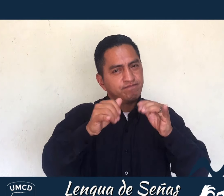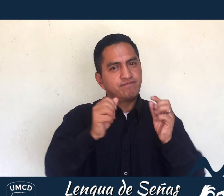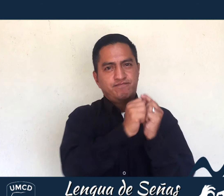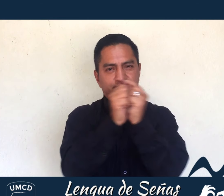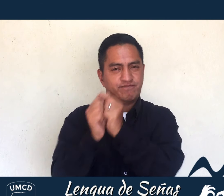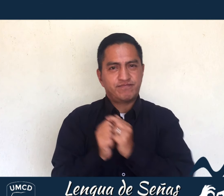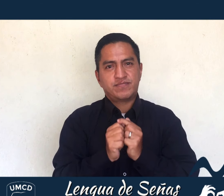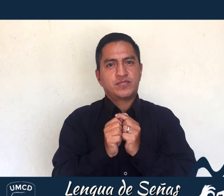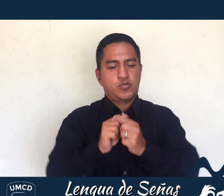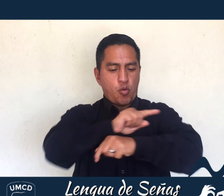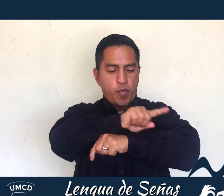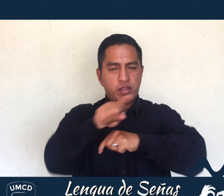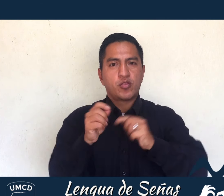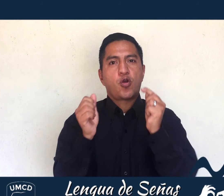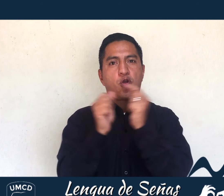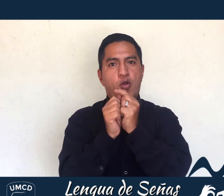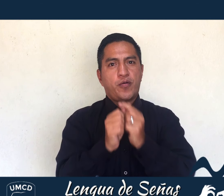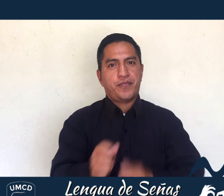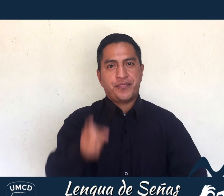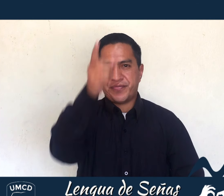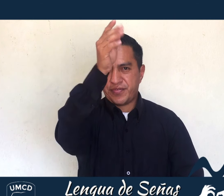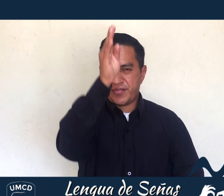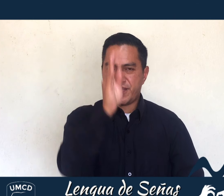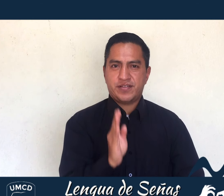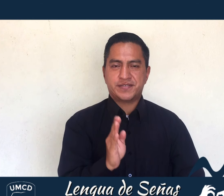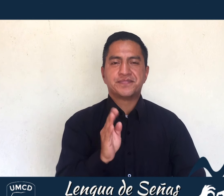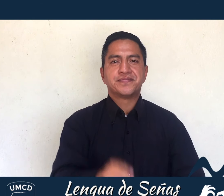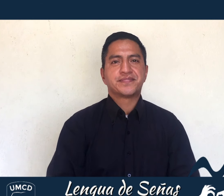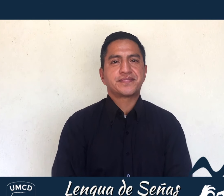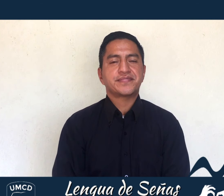acá en un momento con Dios.